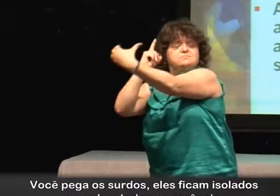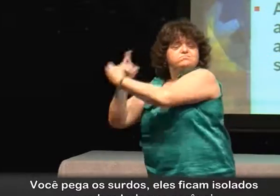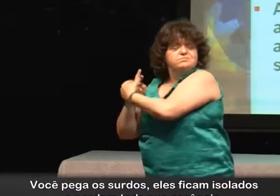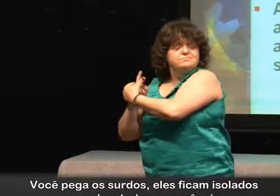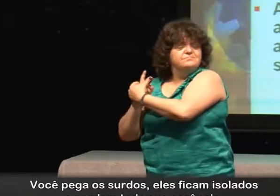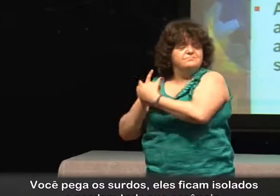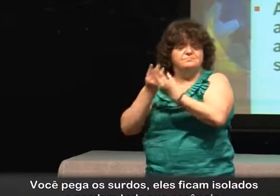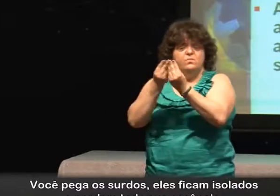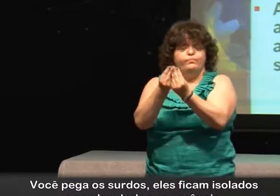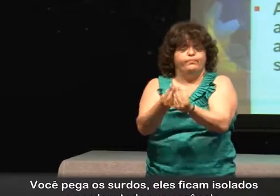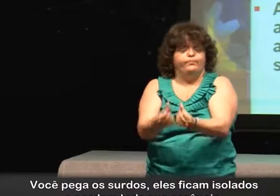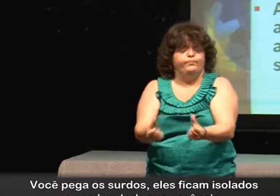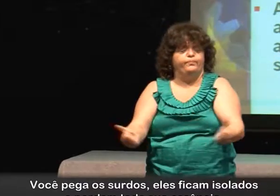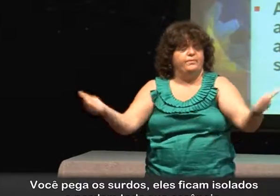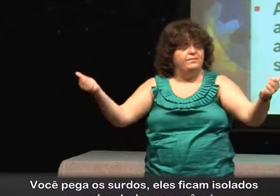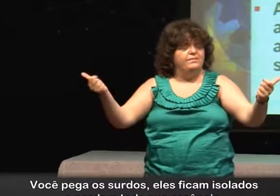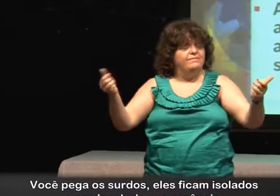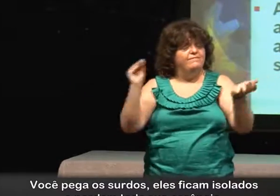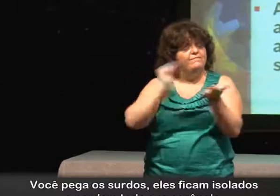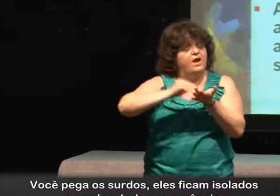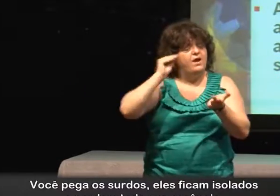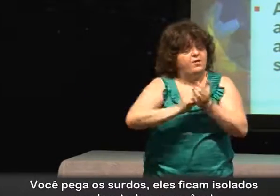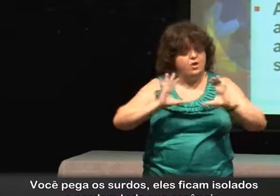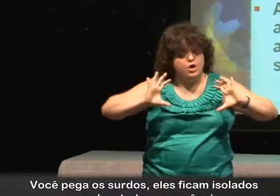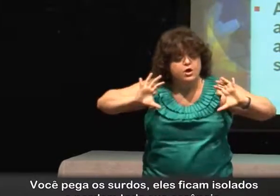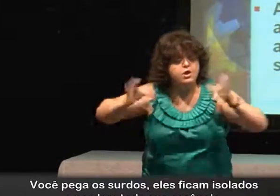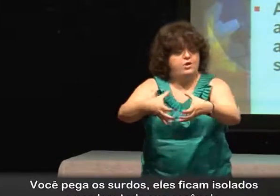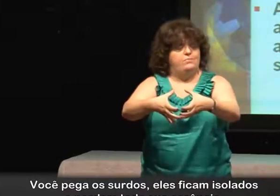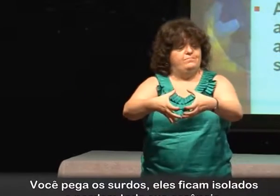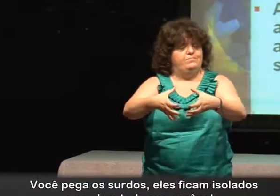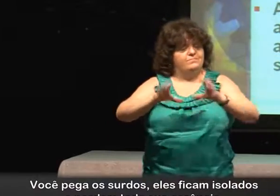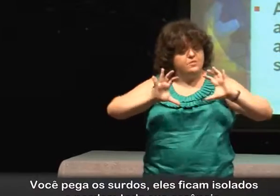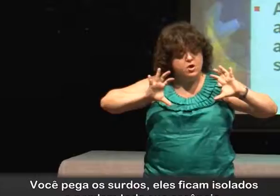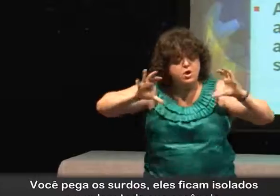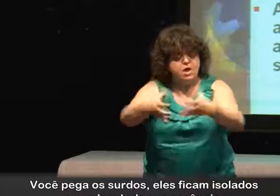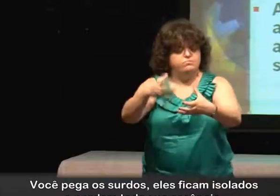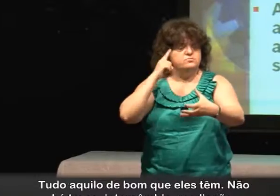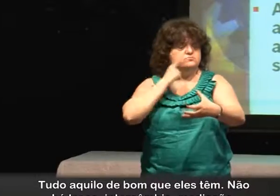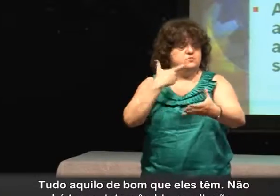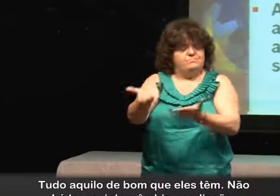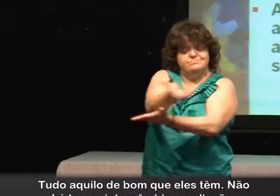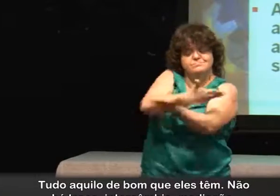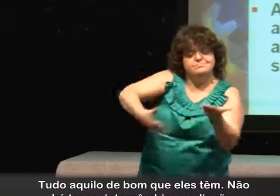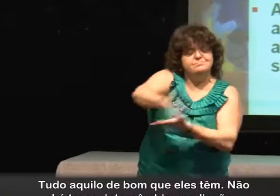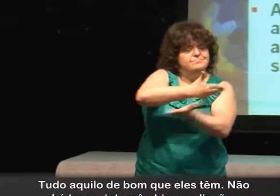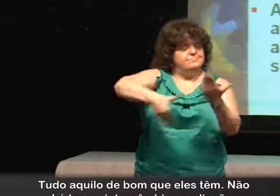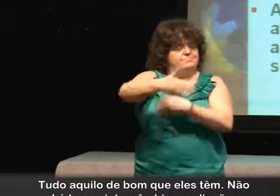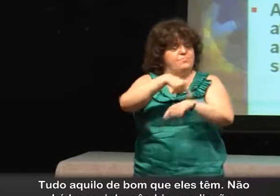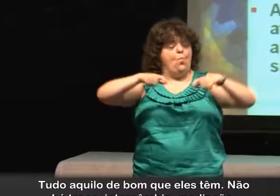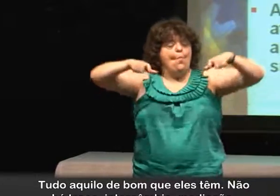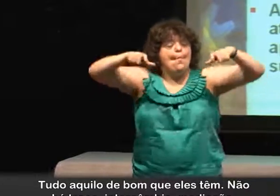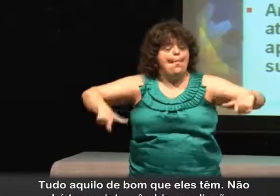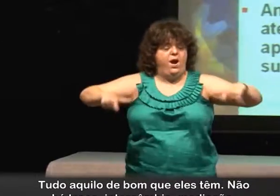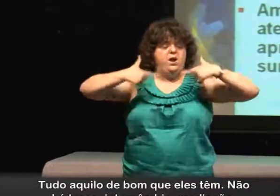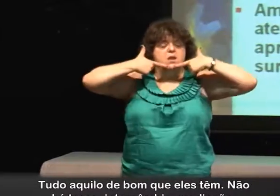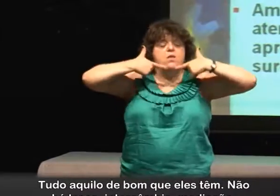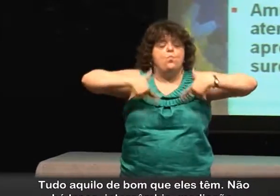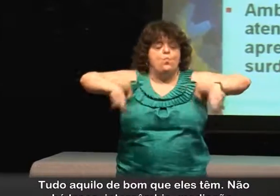Você pega o surdo e eles ficam isolados e perdem toda a sua essência, tudo aquilo de bom que eles têm. Não há